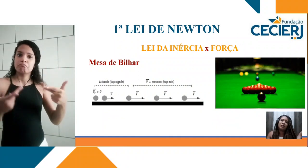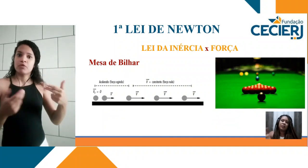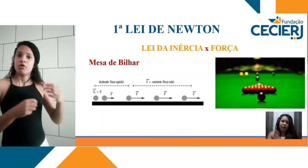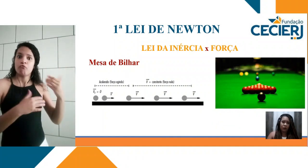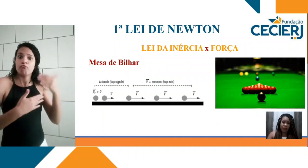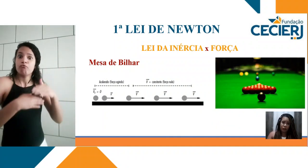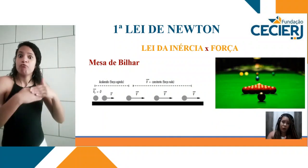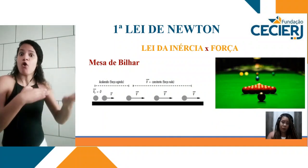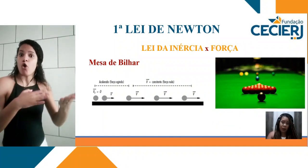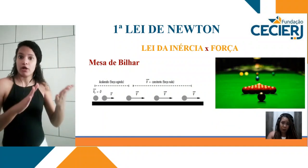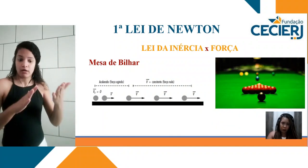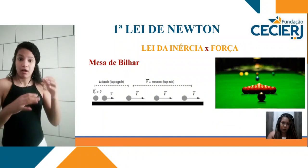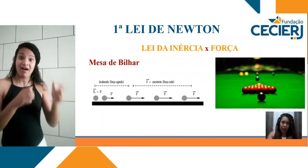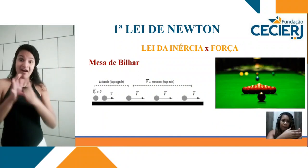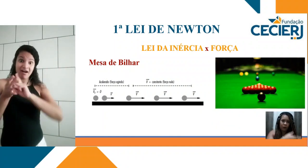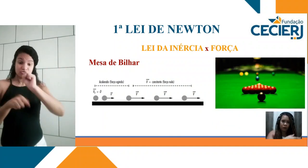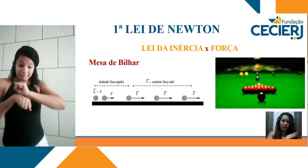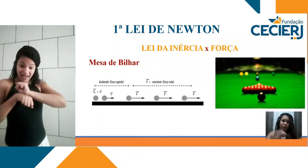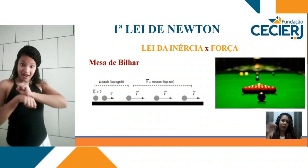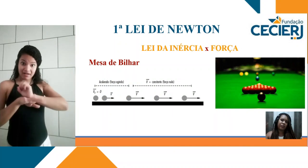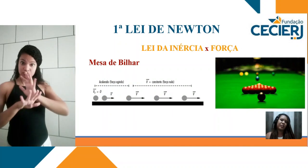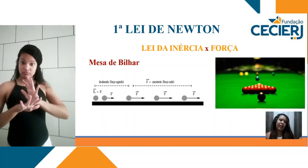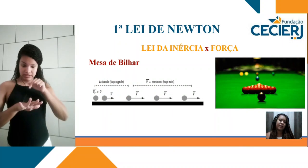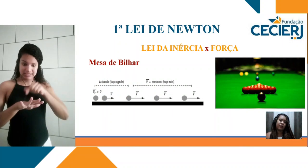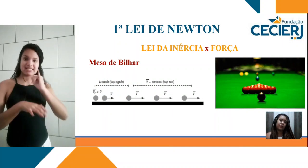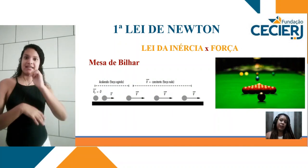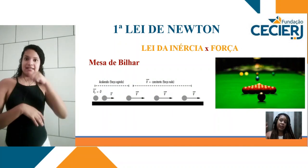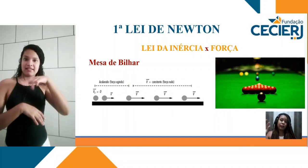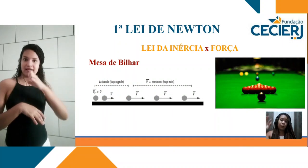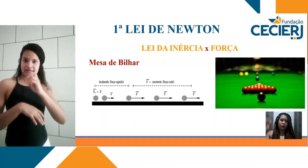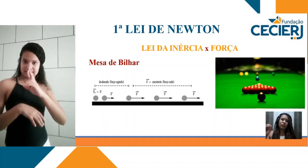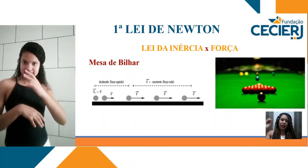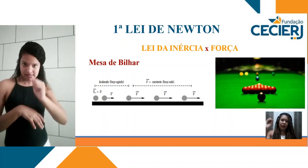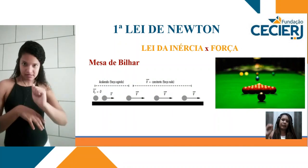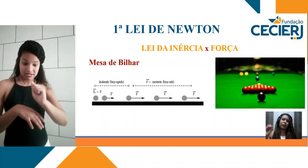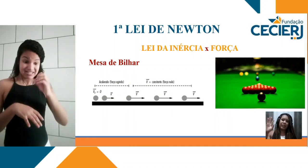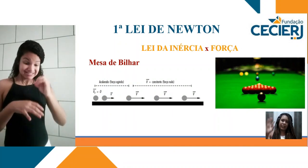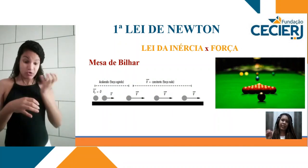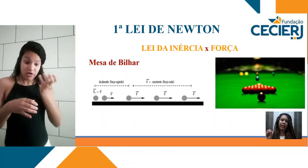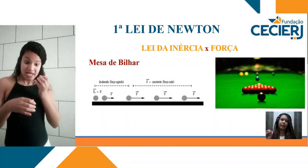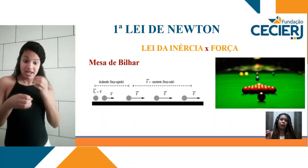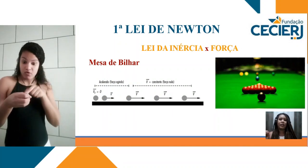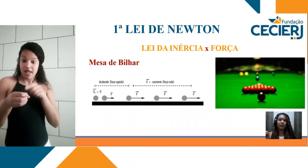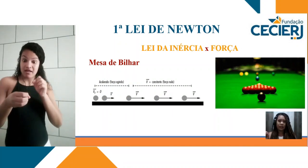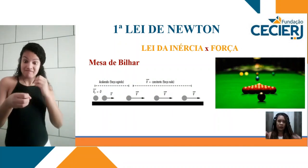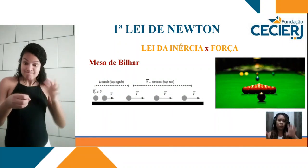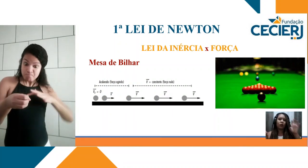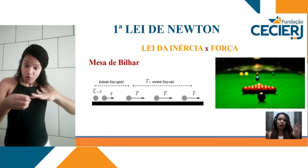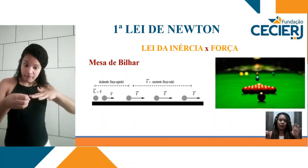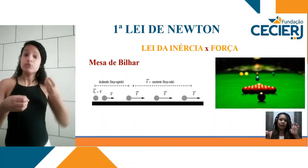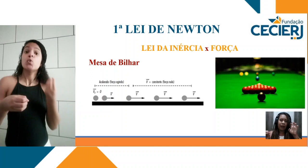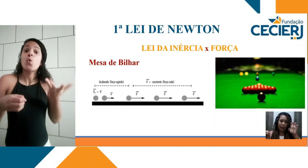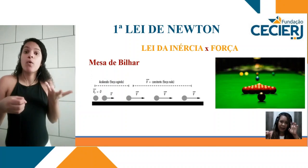movimento inicial, que era de repouso. Repouso faz parte da inércia. Então, para eu tirar essa bolinha da inércia, eu